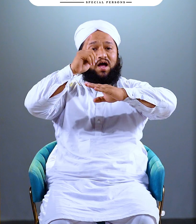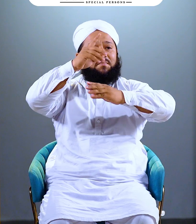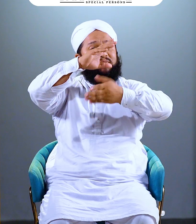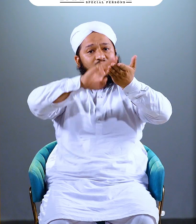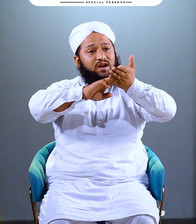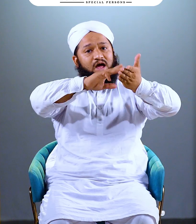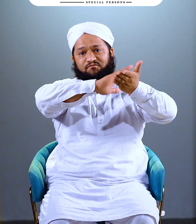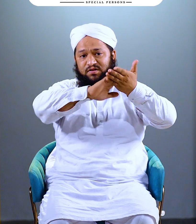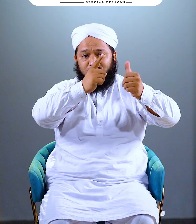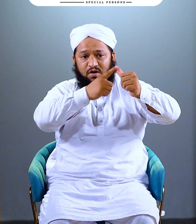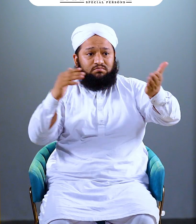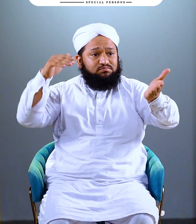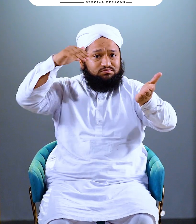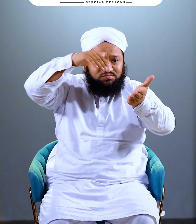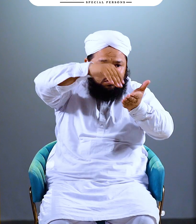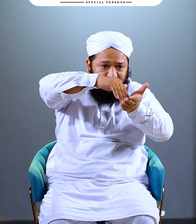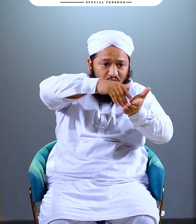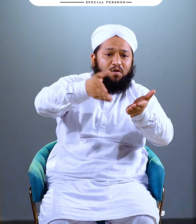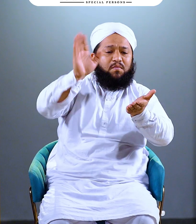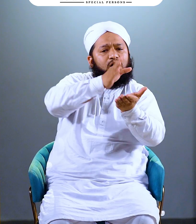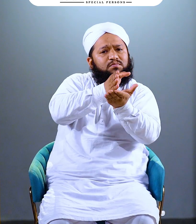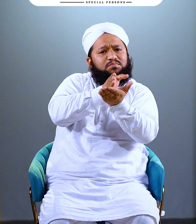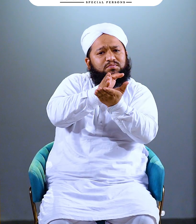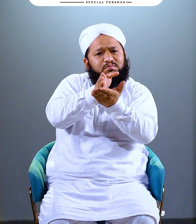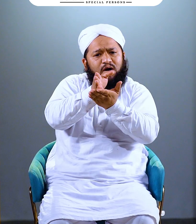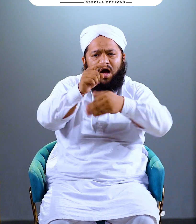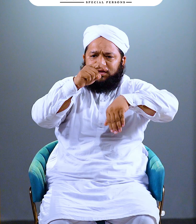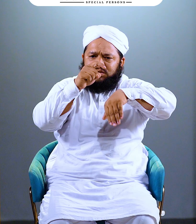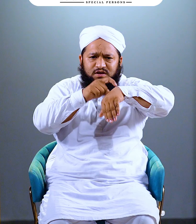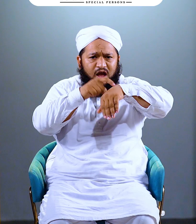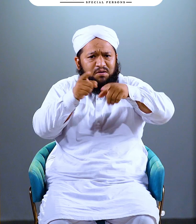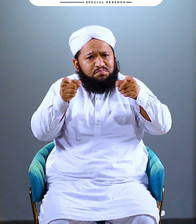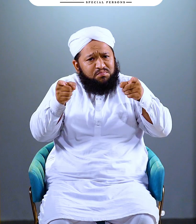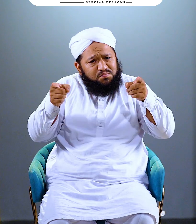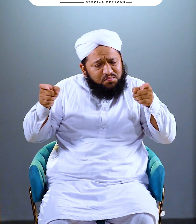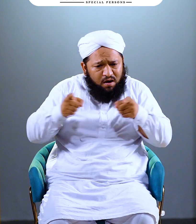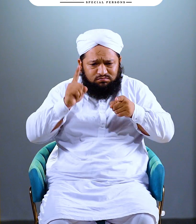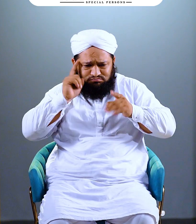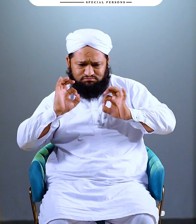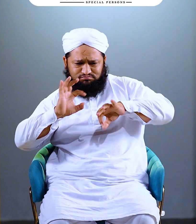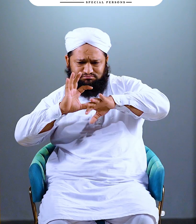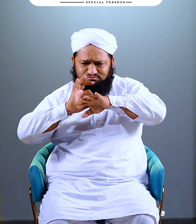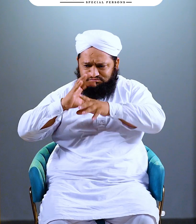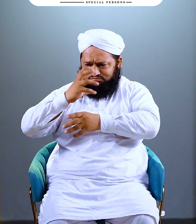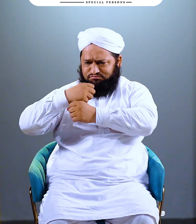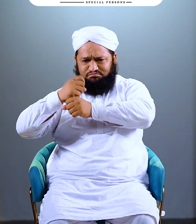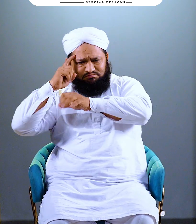میدان عرفات میں موجود ہونا اور پھر وہاں سے ٹریولنگ، اتنے تھوڑے عرصے میں اتنی میسو ہیومن